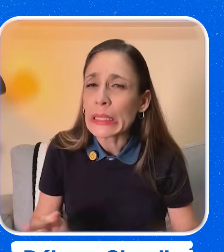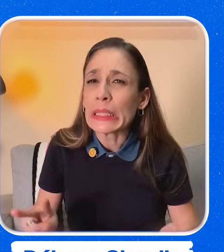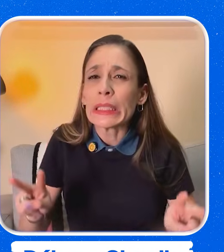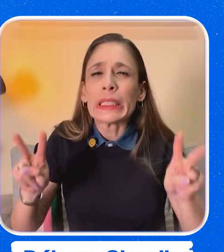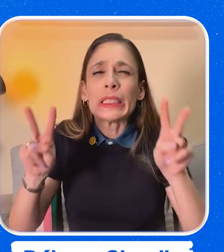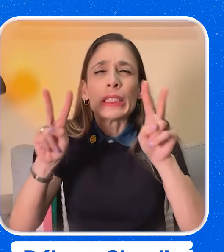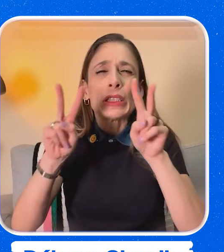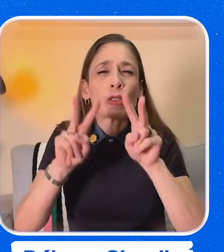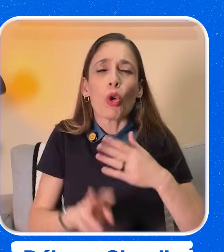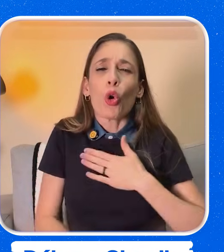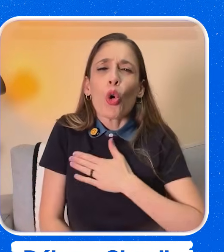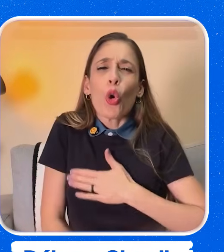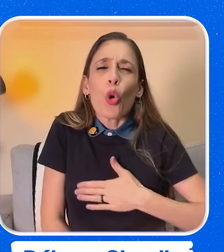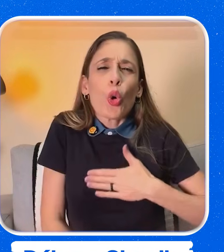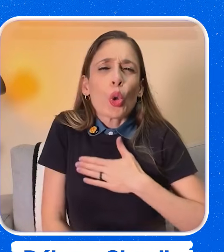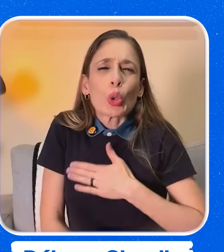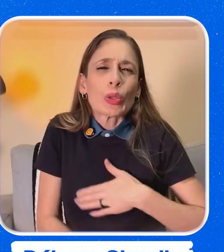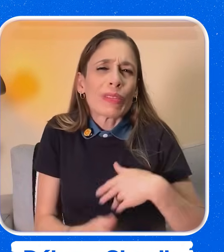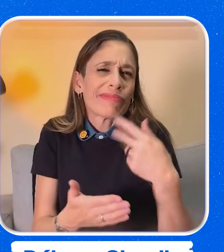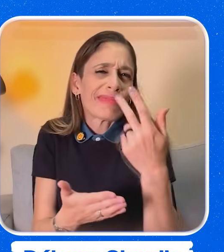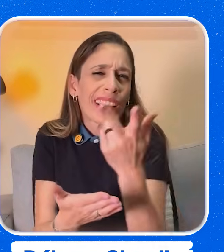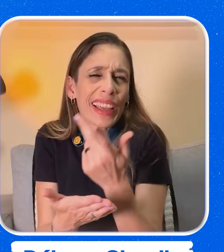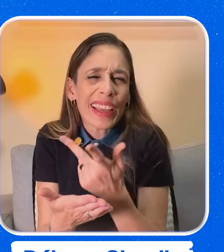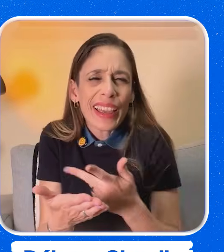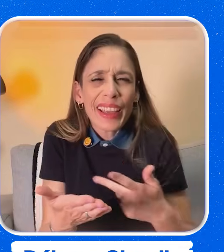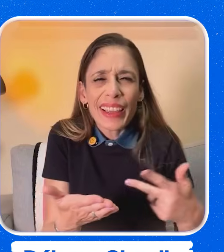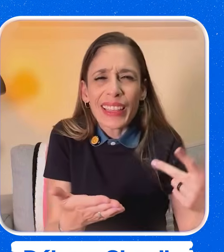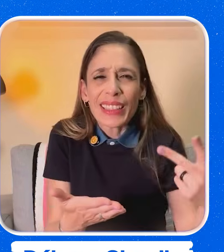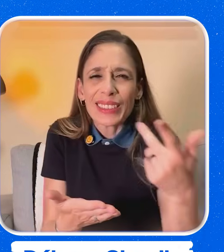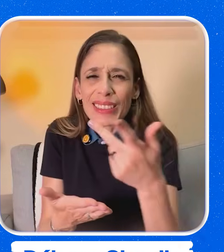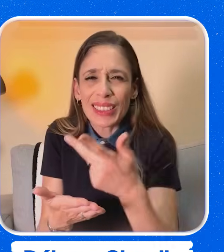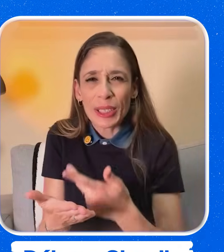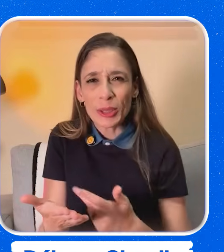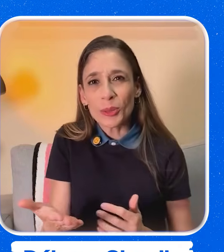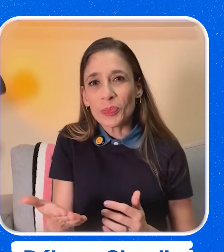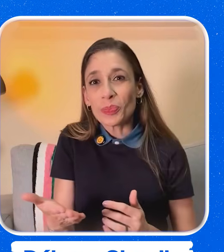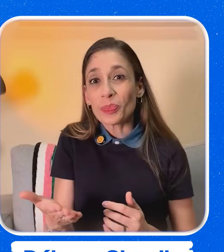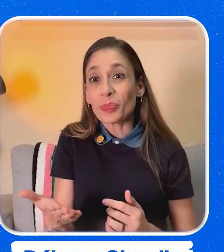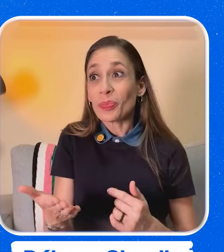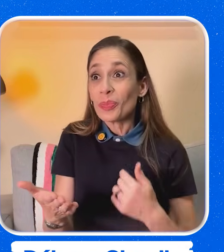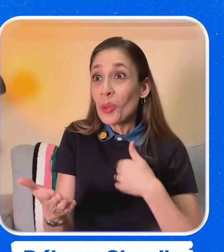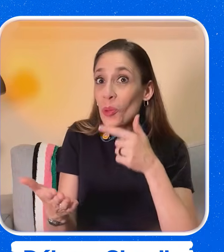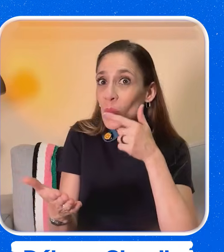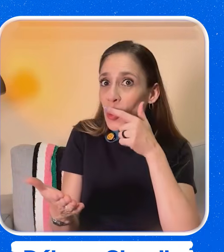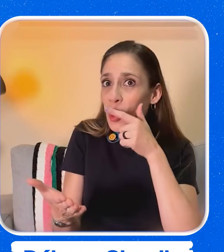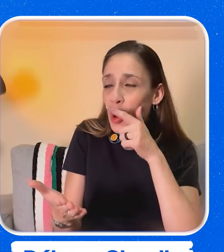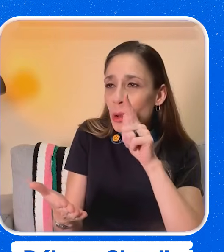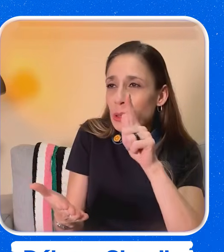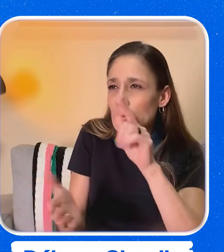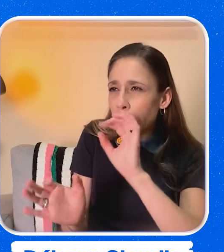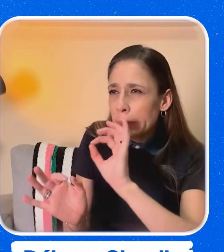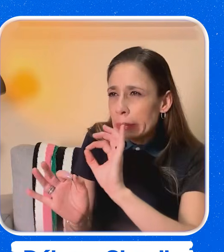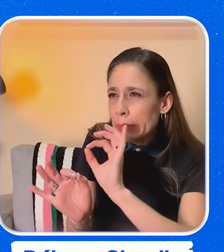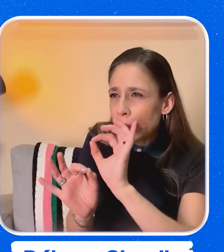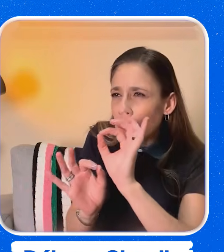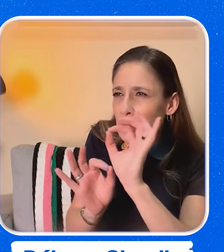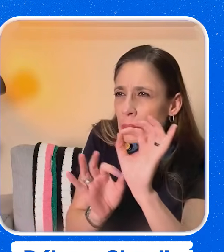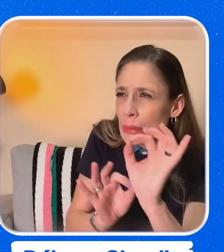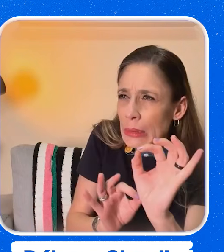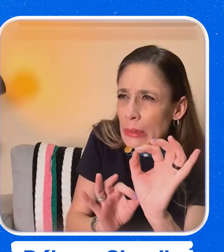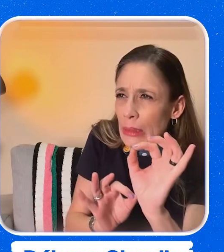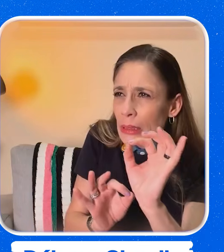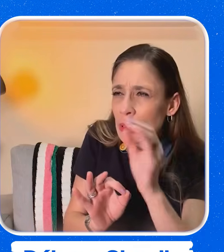de desenho. E poder ouvir, entender e criar e marcar